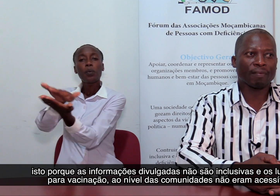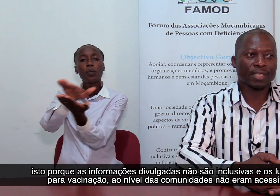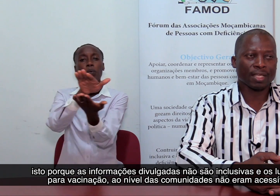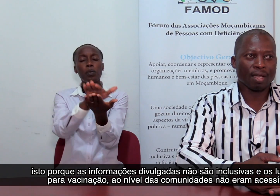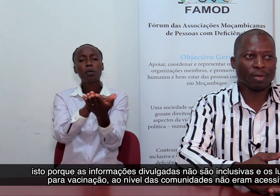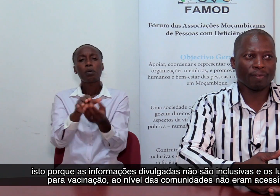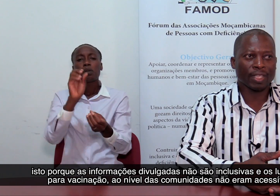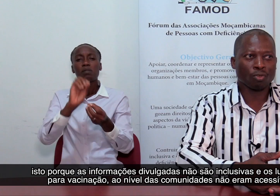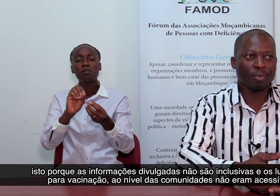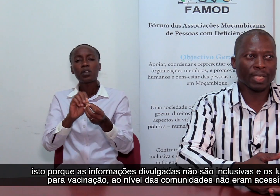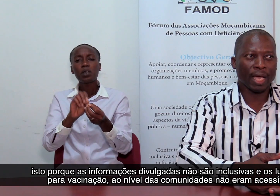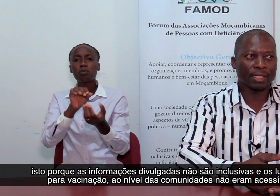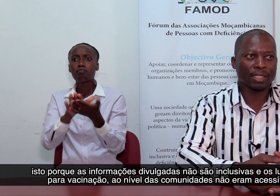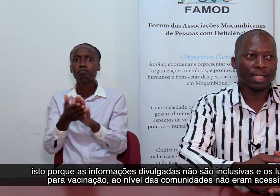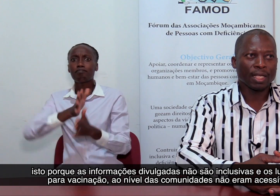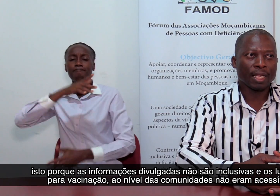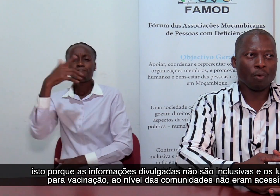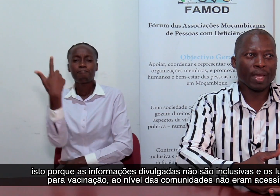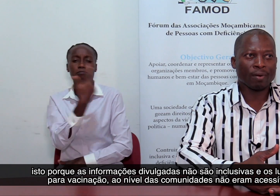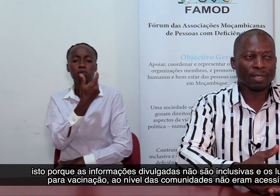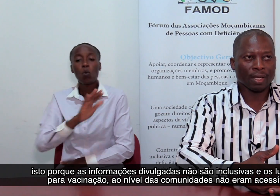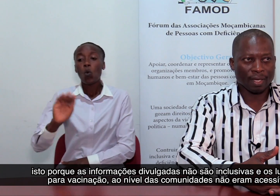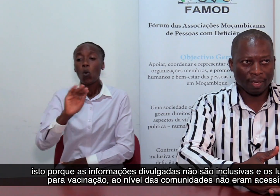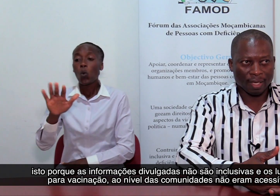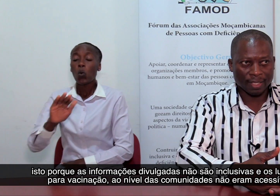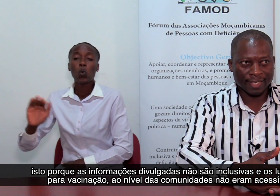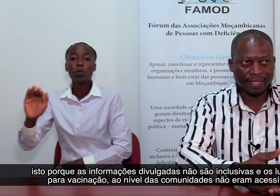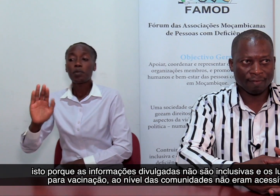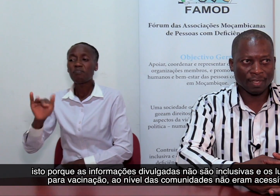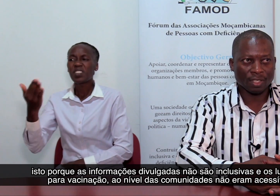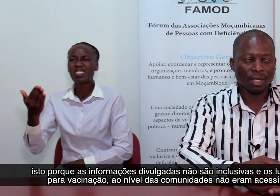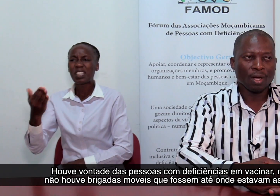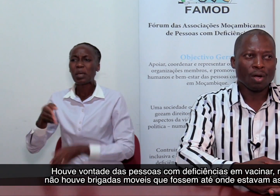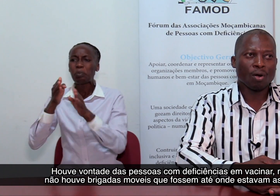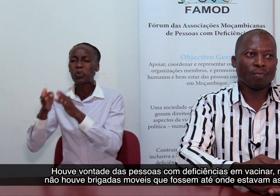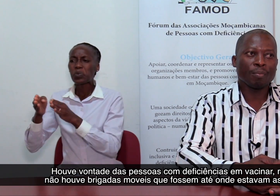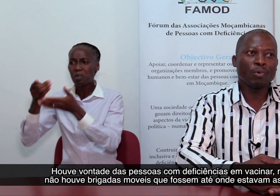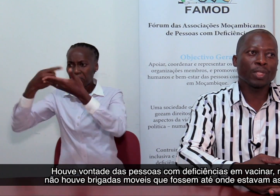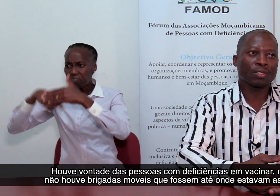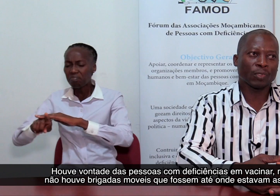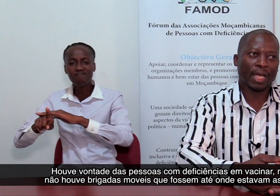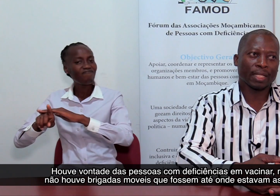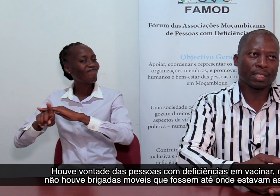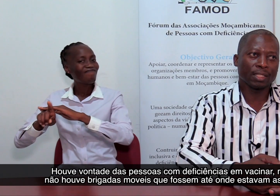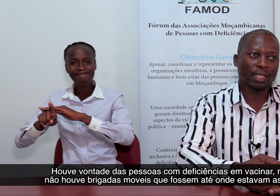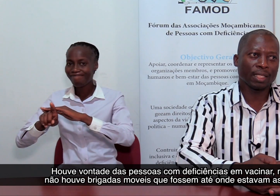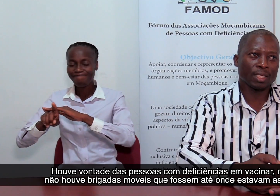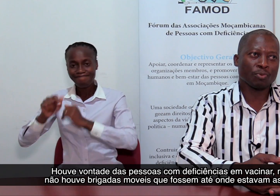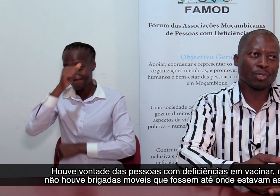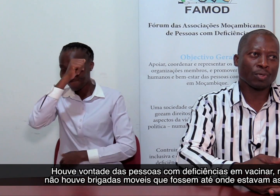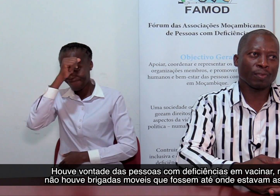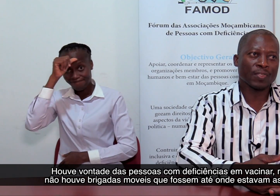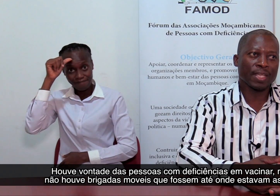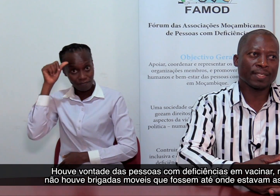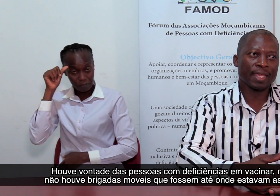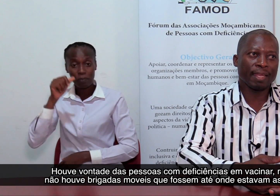para a vacinação, a nível das comunidades, não eram acessíveis. Houve muitas vontades das